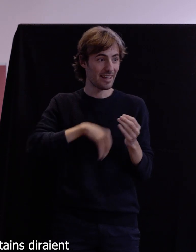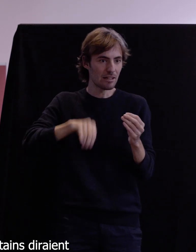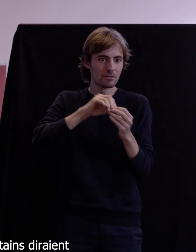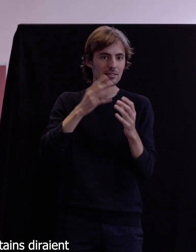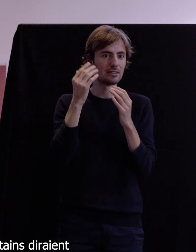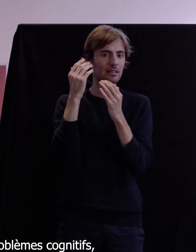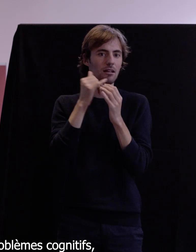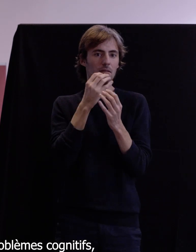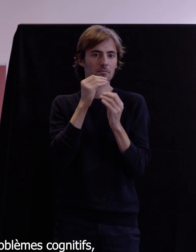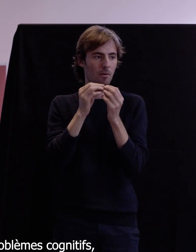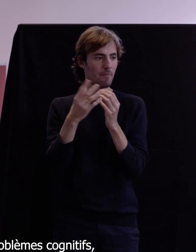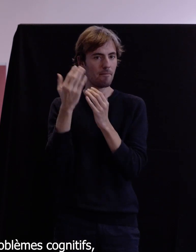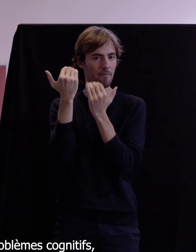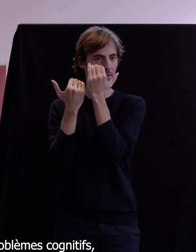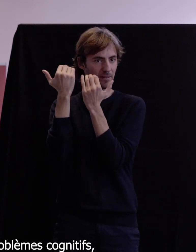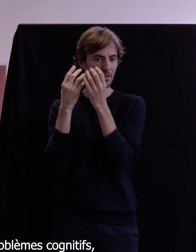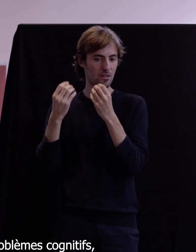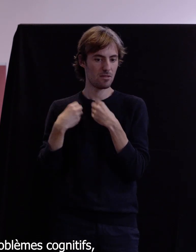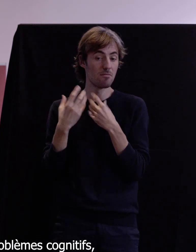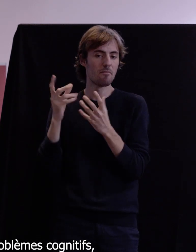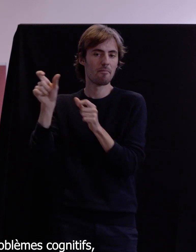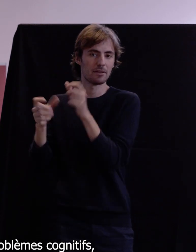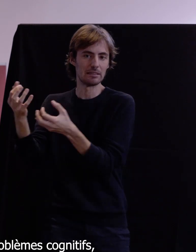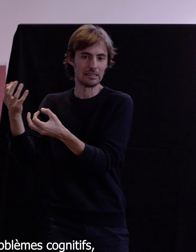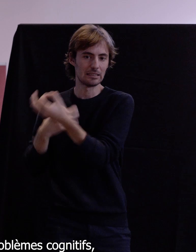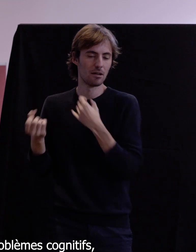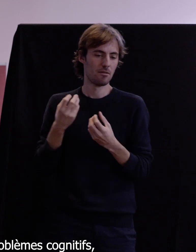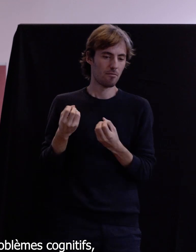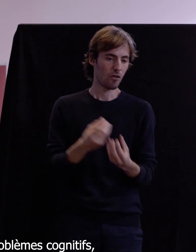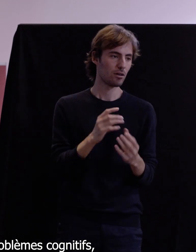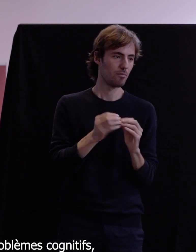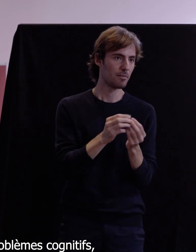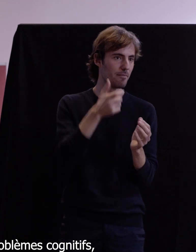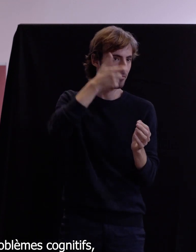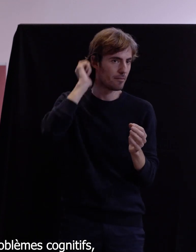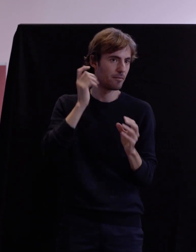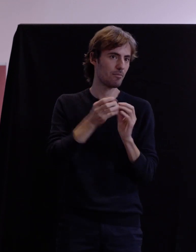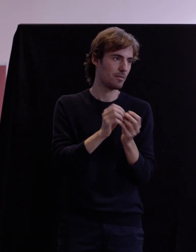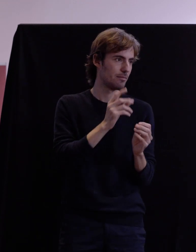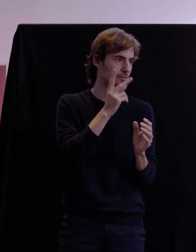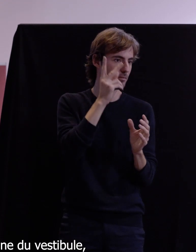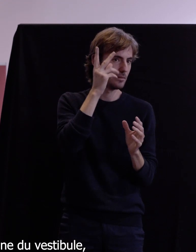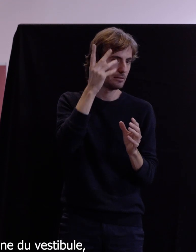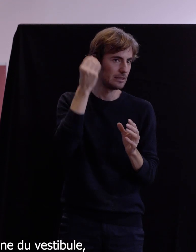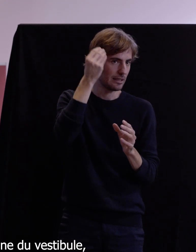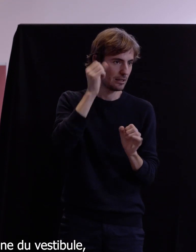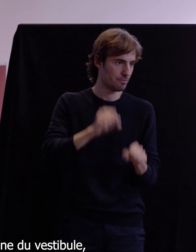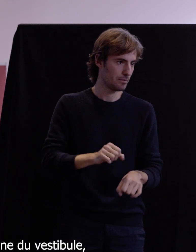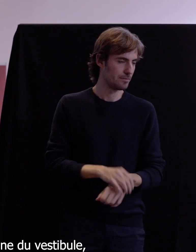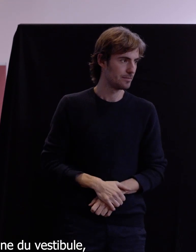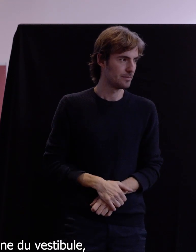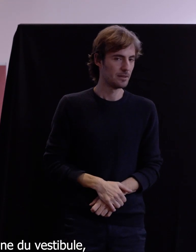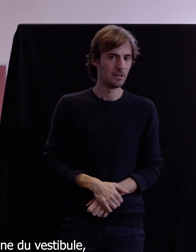anomalies vestibulaires peuvent être à l'origine de problèmes cognitifs, voire de problèmes psychiatriques. Donc ce petit organe